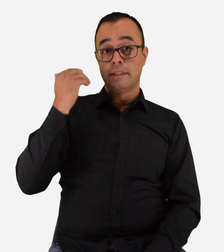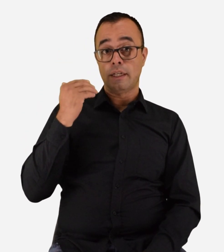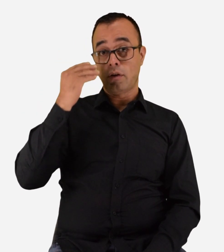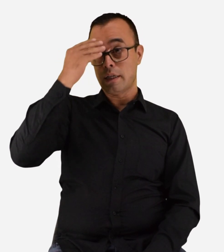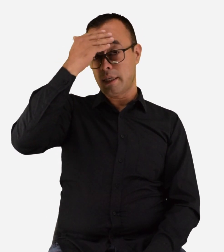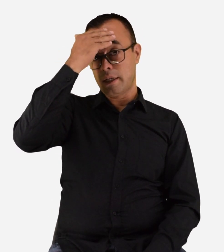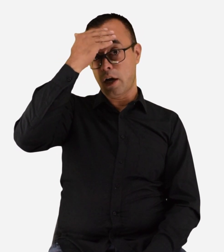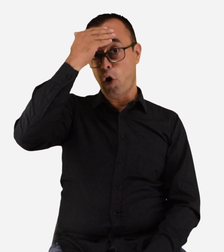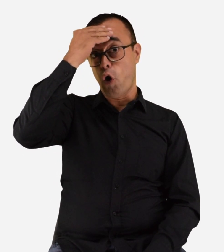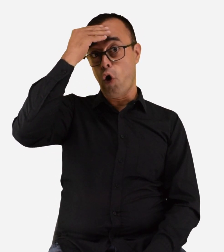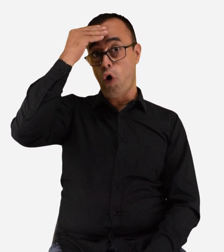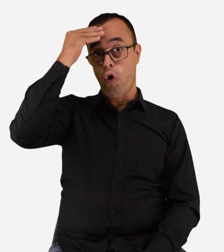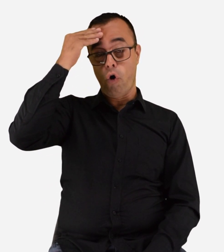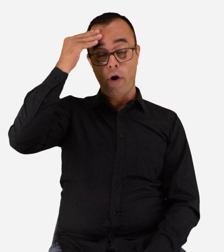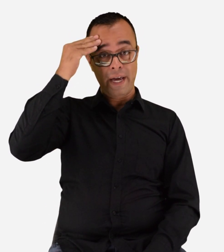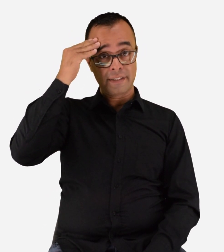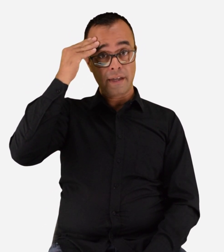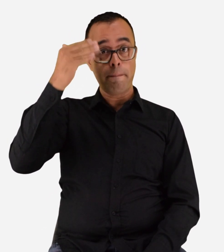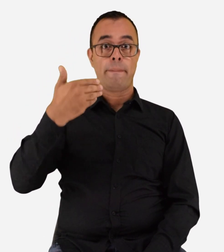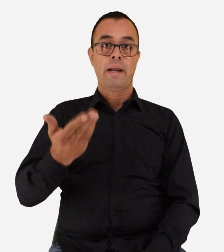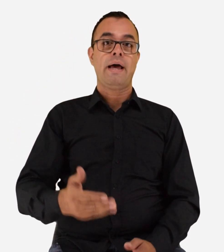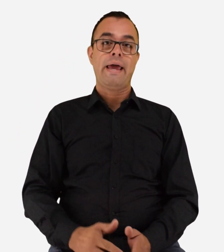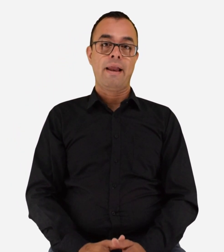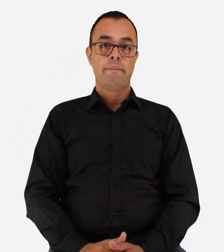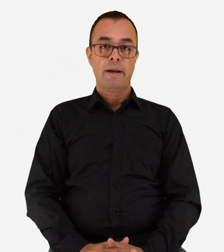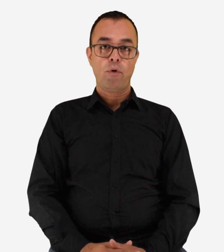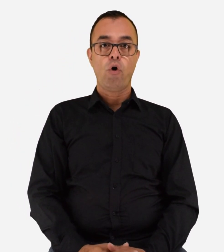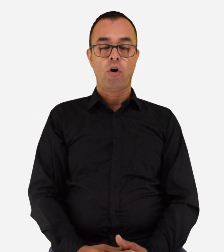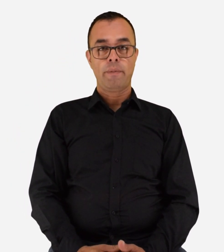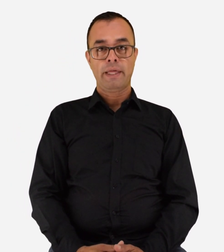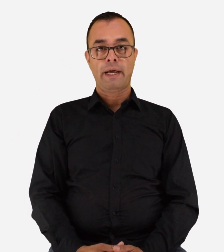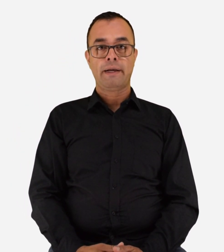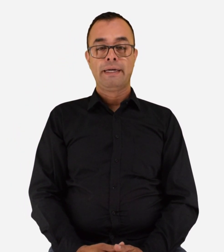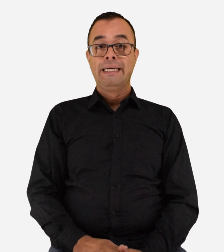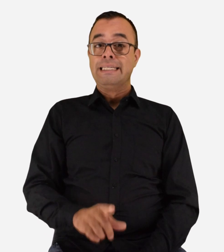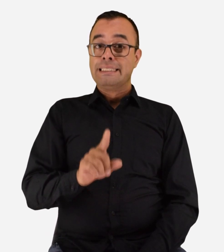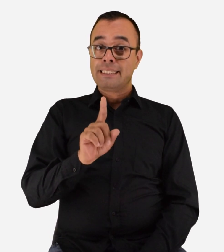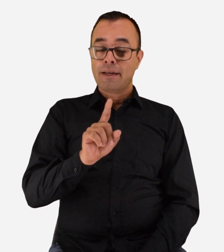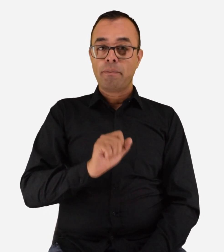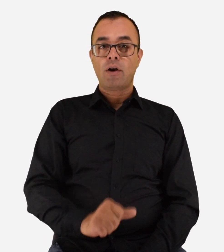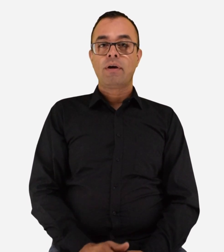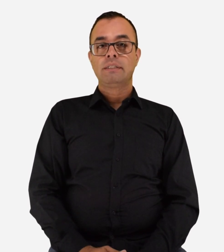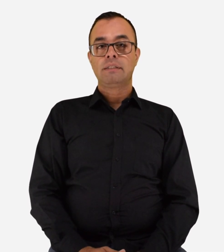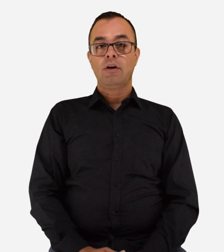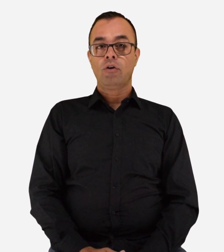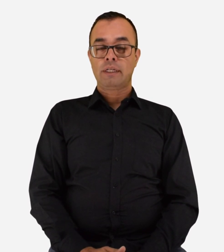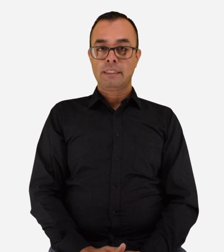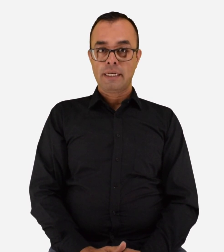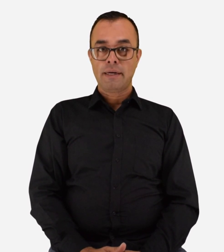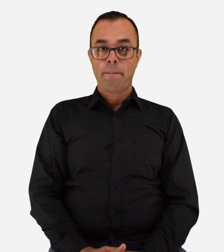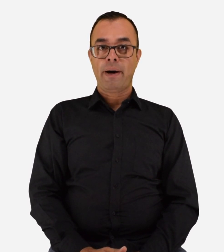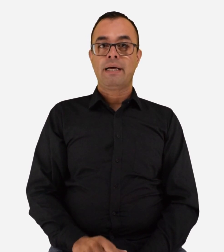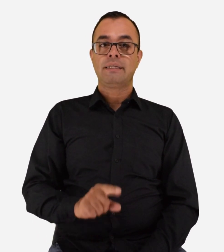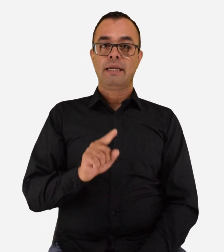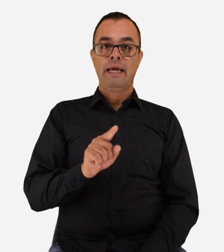Siendo la seña esta para el verbo olvidar. Sin embargo, existe otra seña para hacer